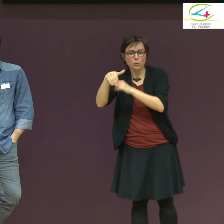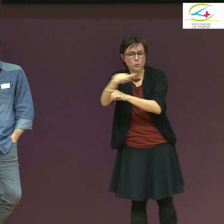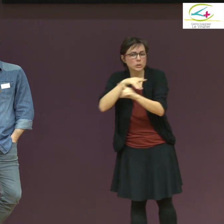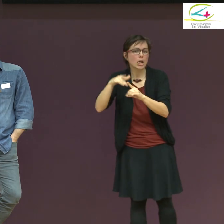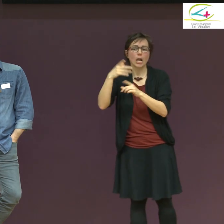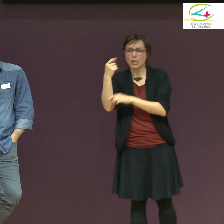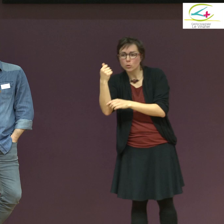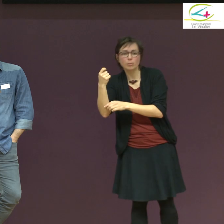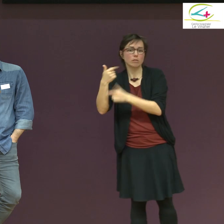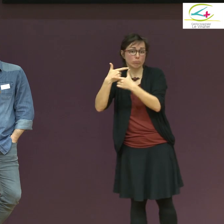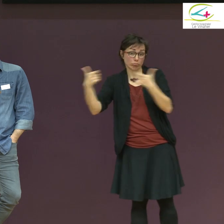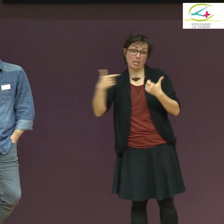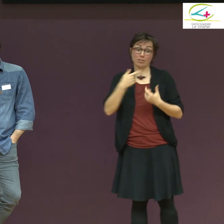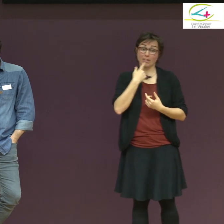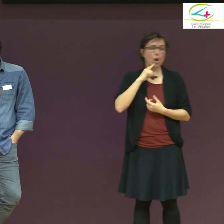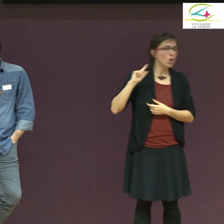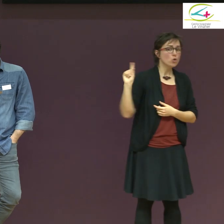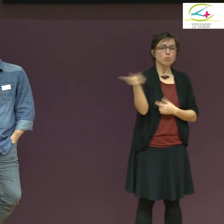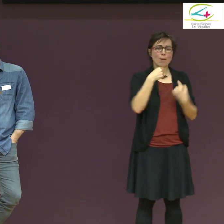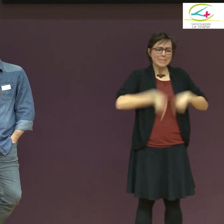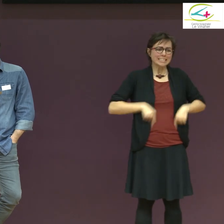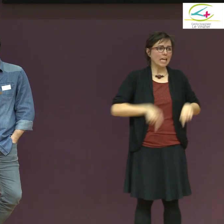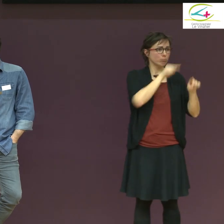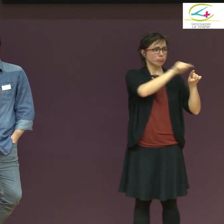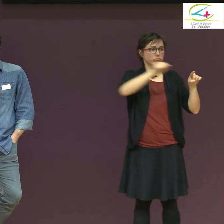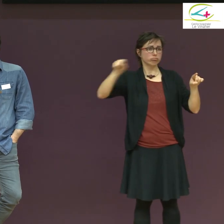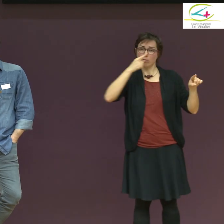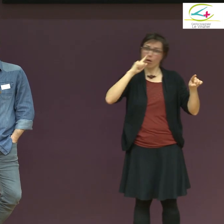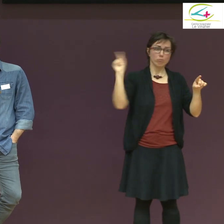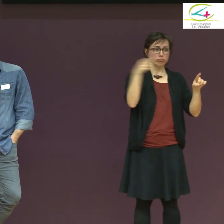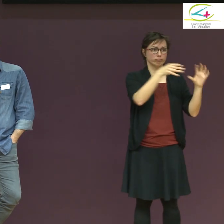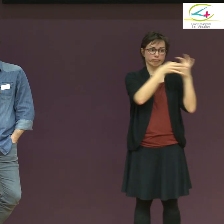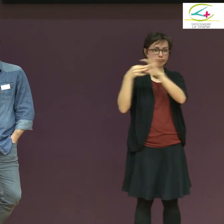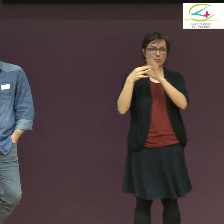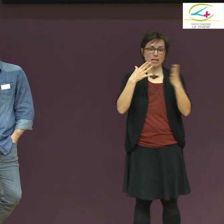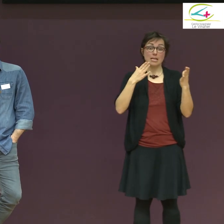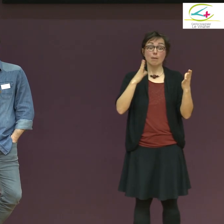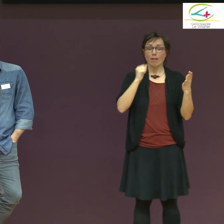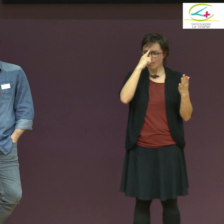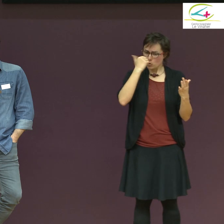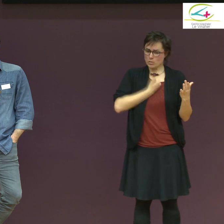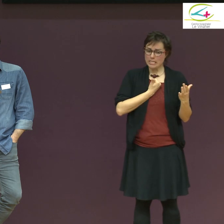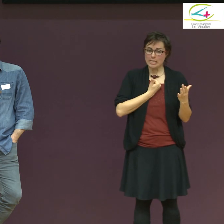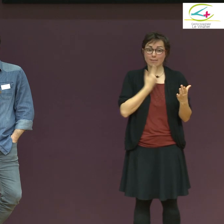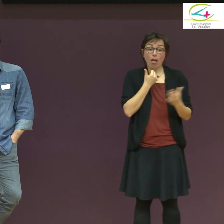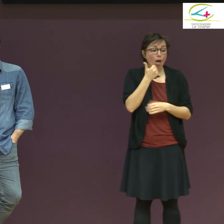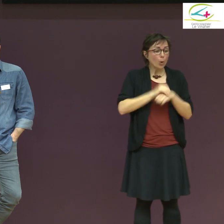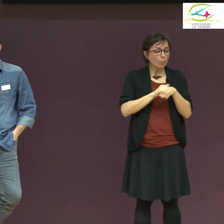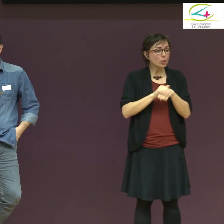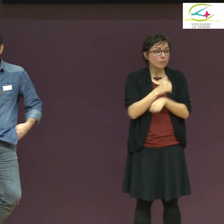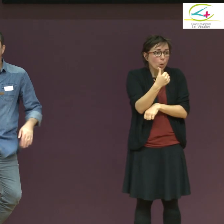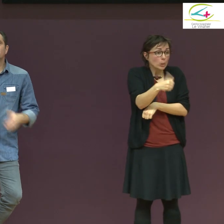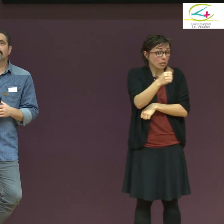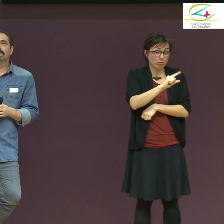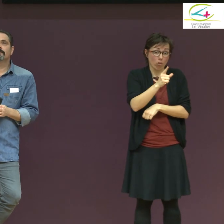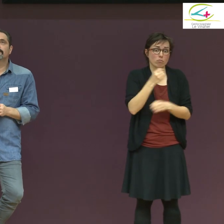etc. C'est interministériel au sens de, effectivement, c'est une multitude de facteurs. Ça permet de dire ça aussi, que le suicide n'a jamais une cause unique. Et ça,